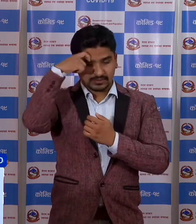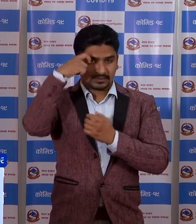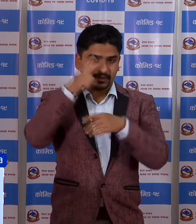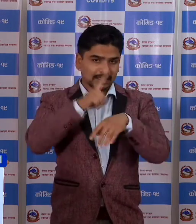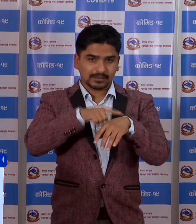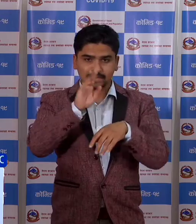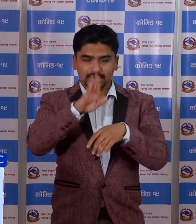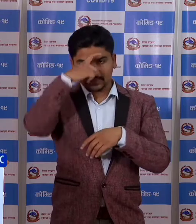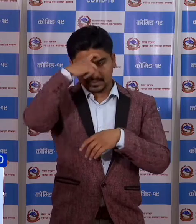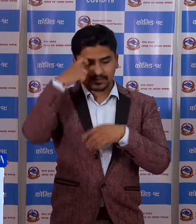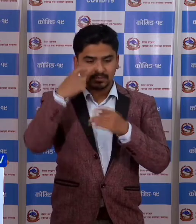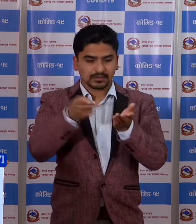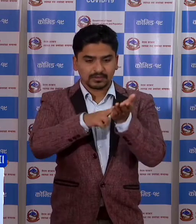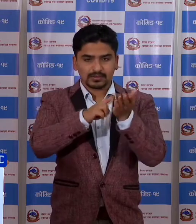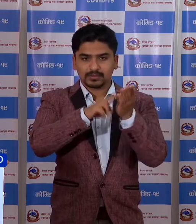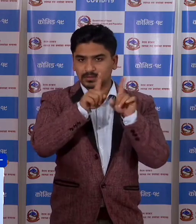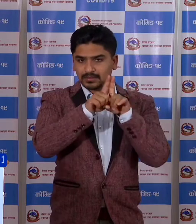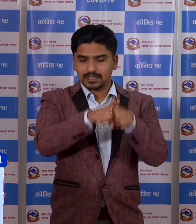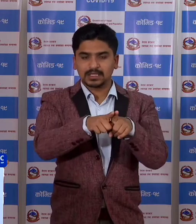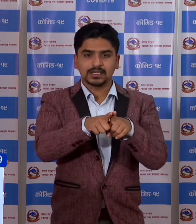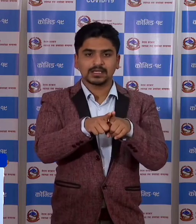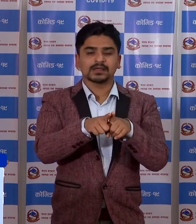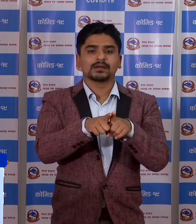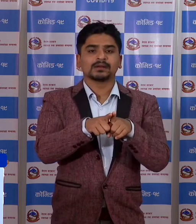छ, गर्मीयाम बढेसँगै